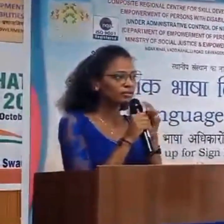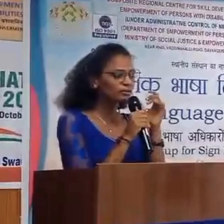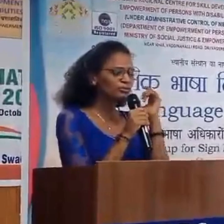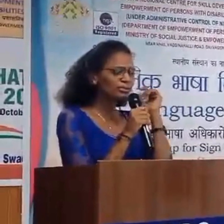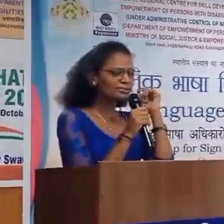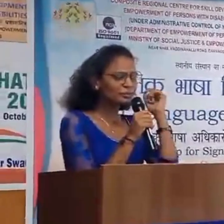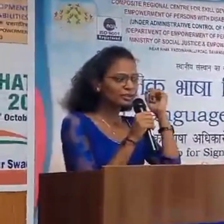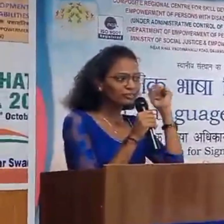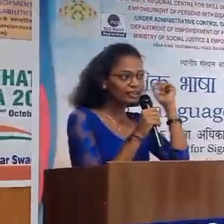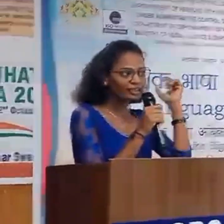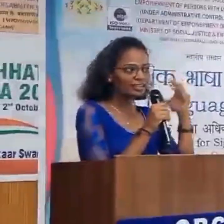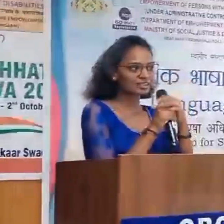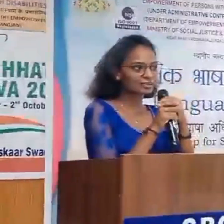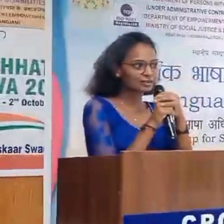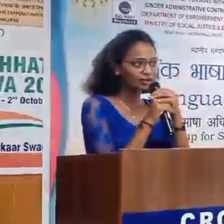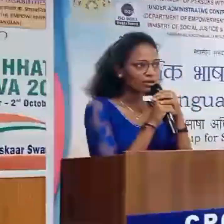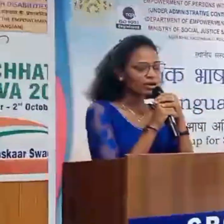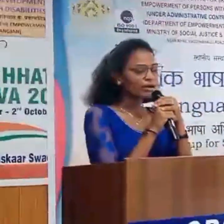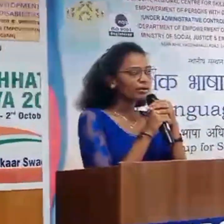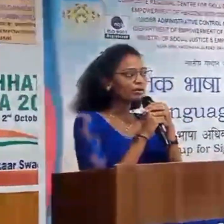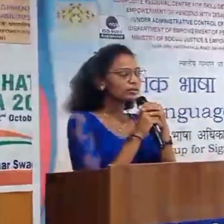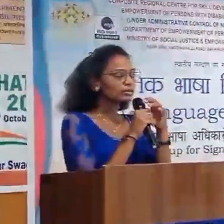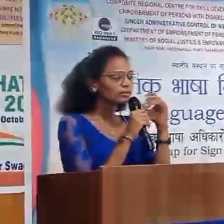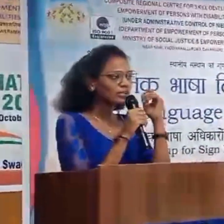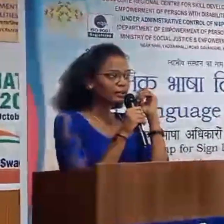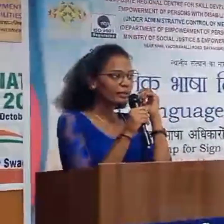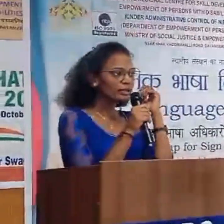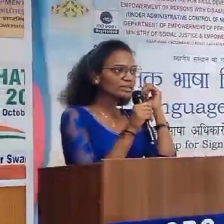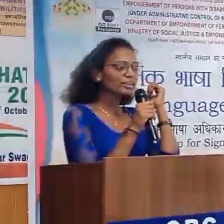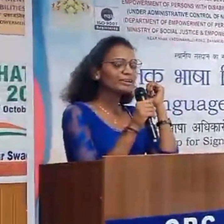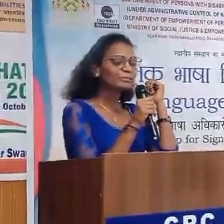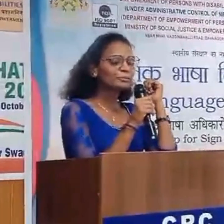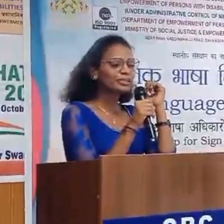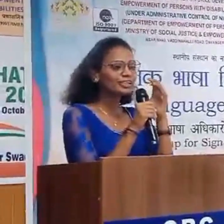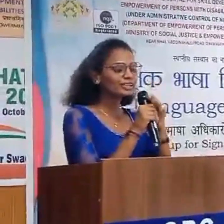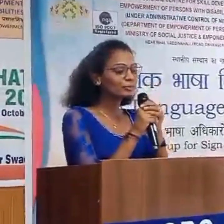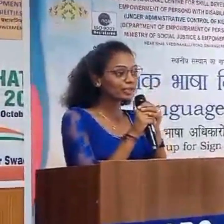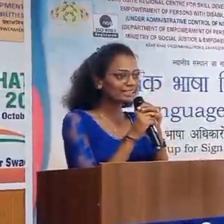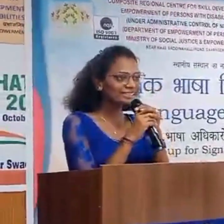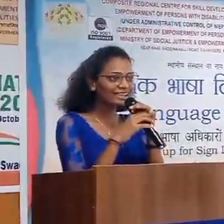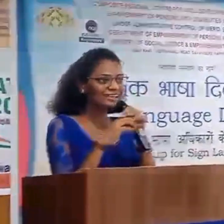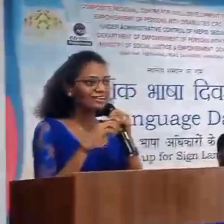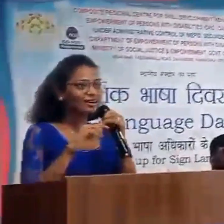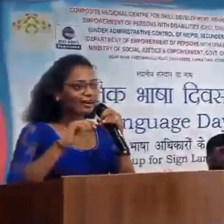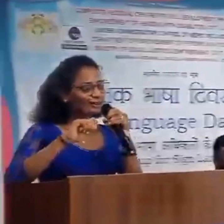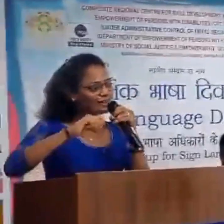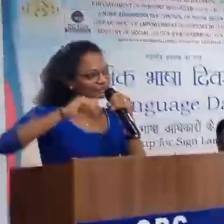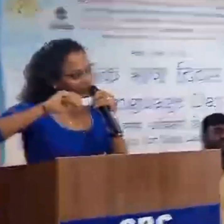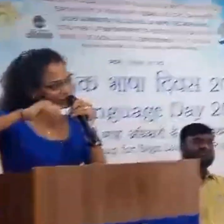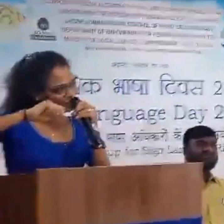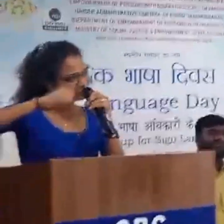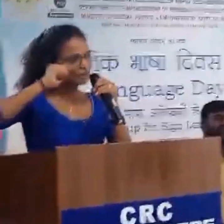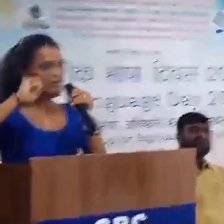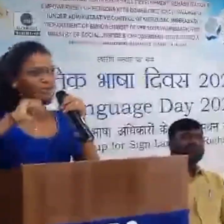ಹೋಗ್ಬೇಕಾದ್ರೆ ತುಂಬಾ ಸ್ವಲ್ಪ ಕಿವಿ ಕೆರಿತಾ ಇತ್ತು. ಕಿವಿ ಕೆರಿಬೇಕಾದ್ರೆ ನಾನು ಏನ್ ಮಾಡ್ಬಿಟ್ಟಿದ್ದೀನಿ, ಪೆನ್ಸಿಲ್